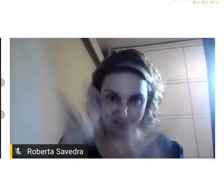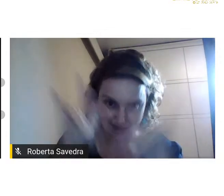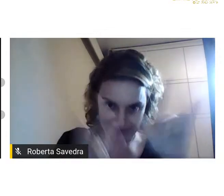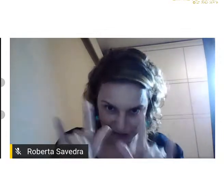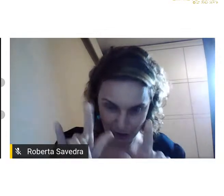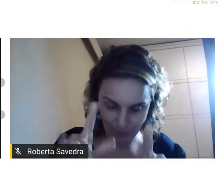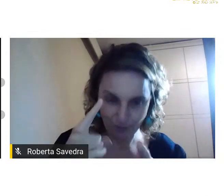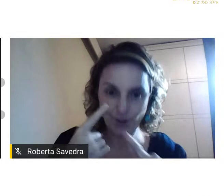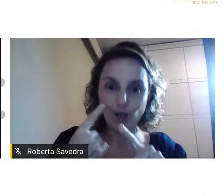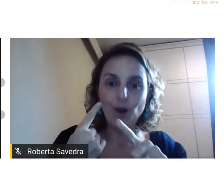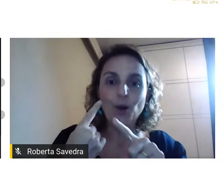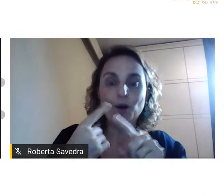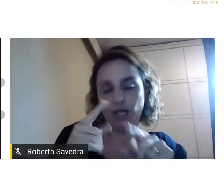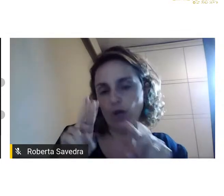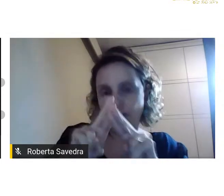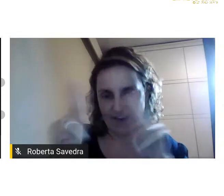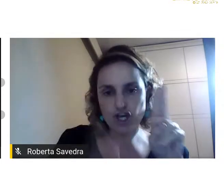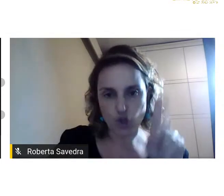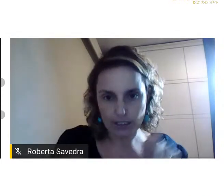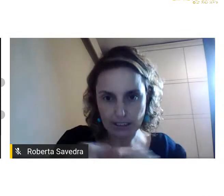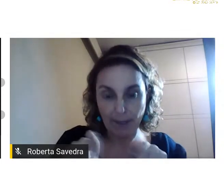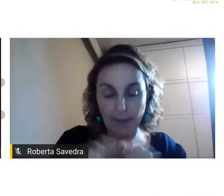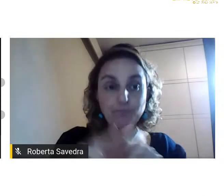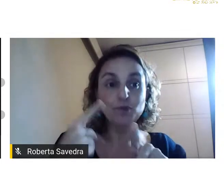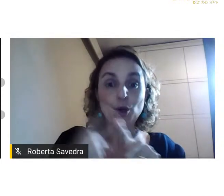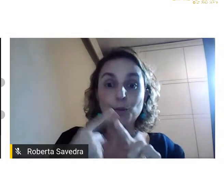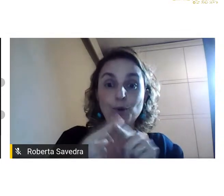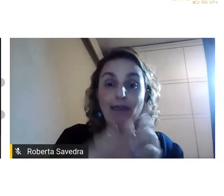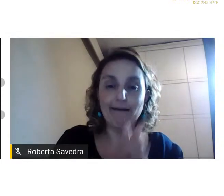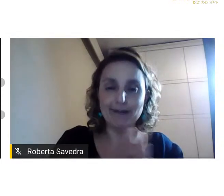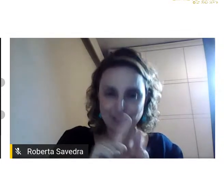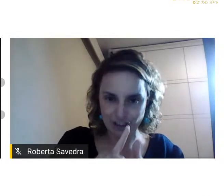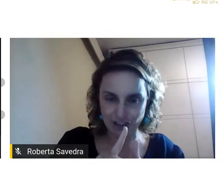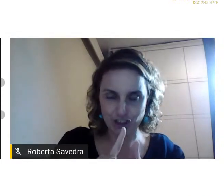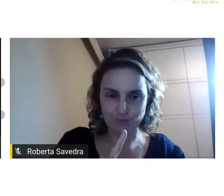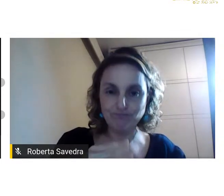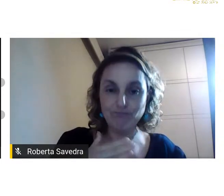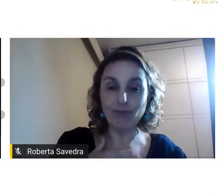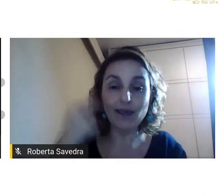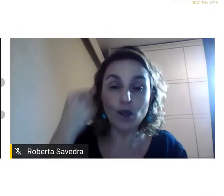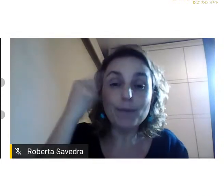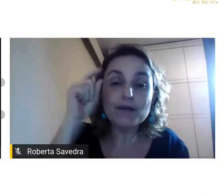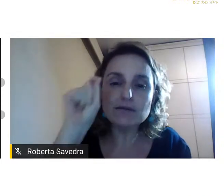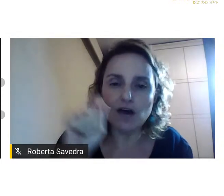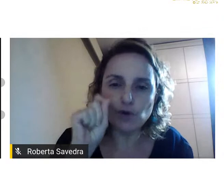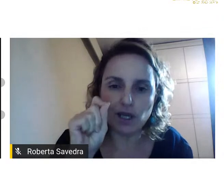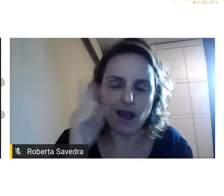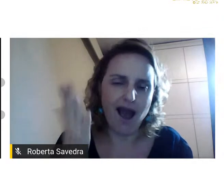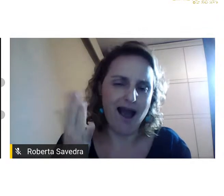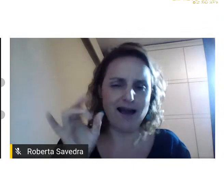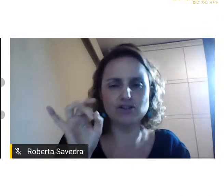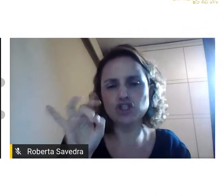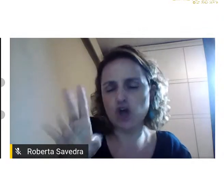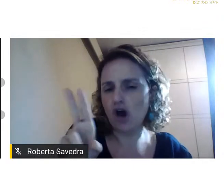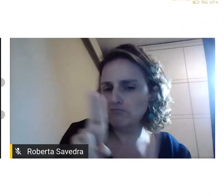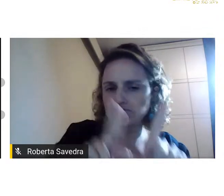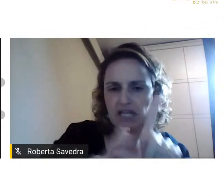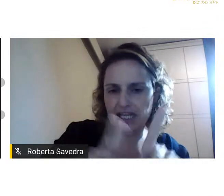que essa experiência dentro da TVI em ah e também andava RJ